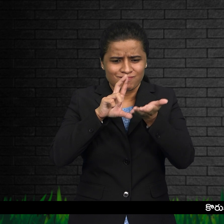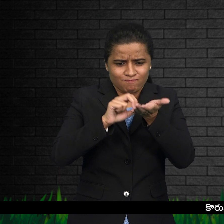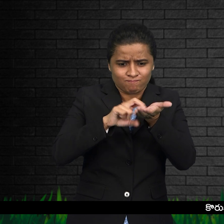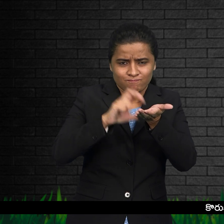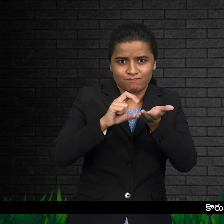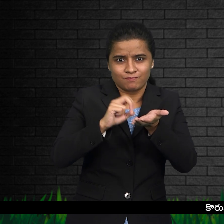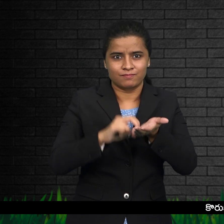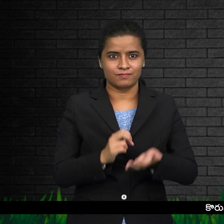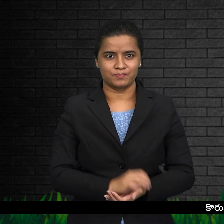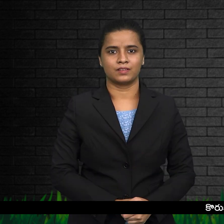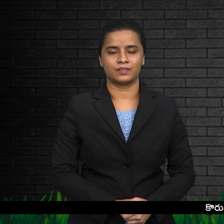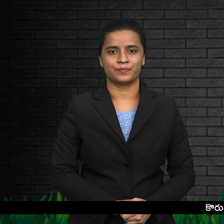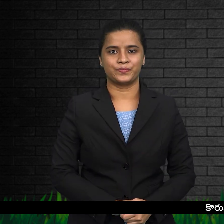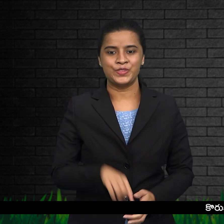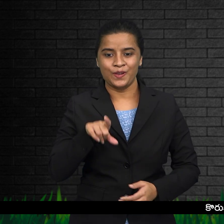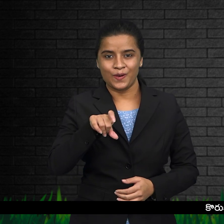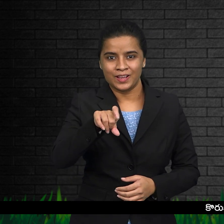కొరుకుట లేక జ్ఞావి,